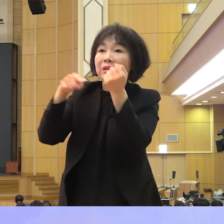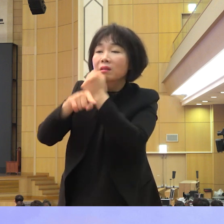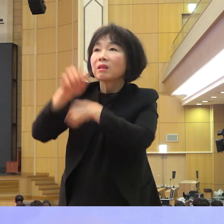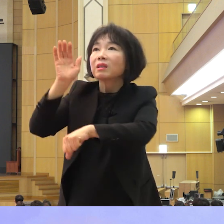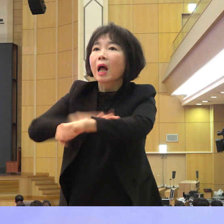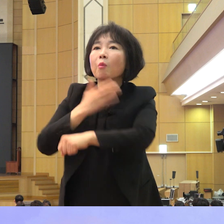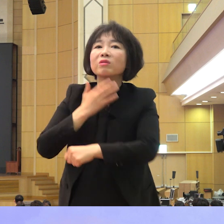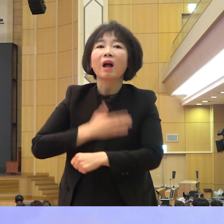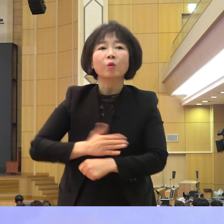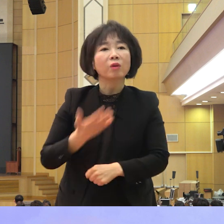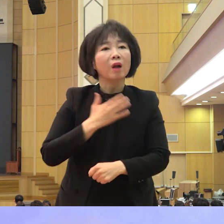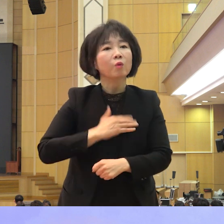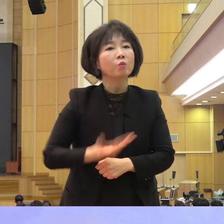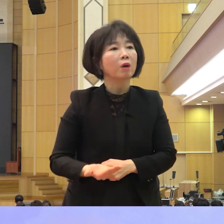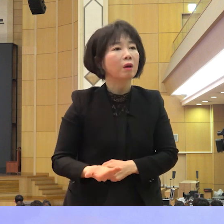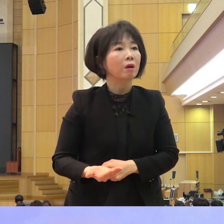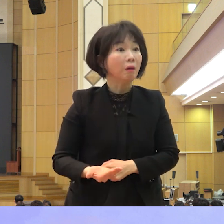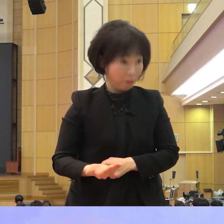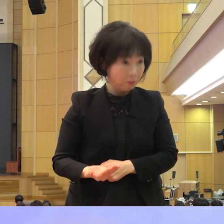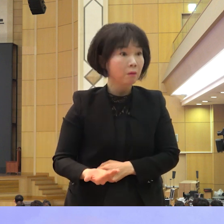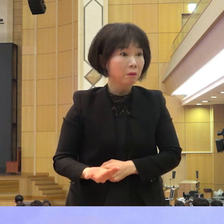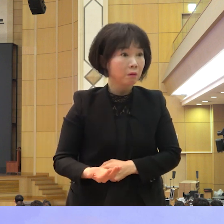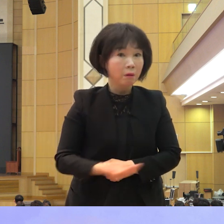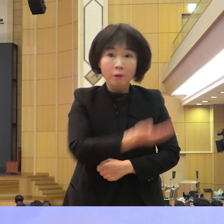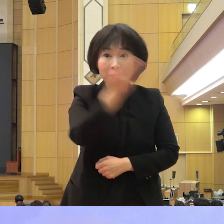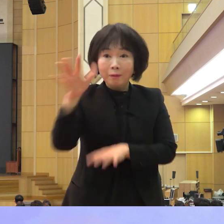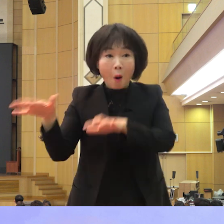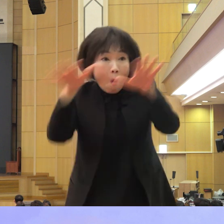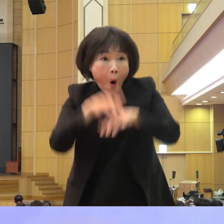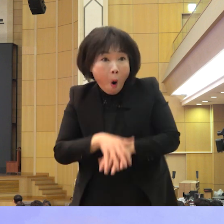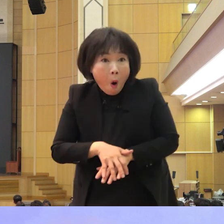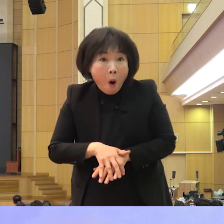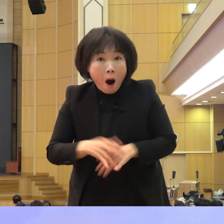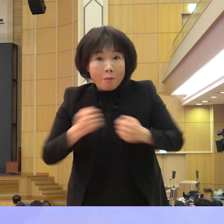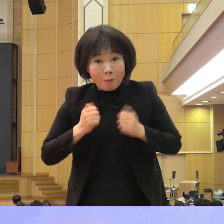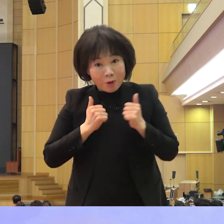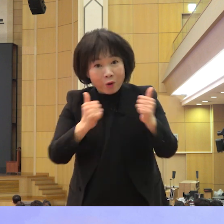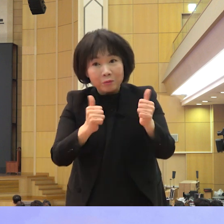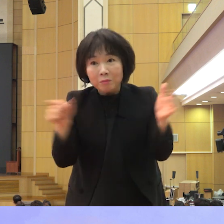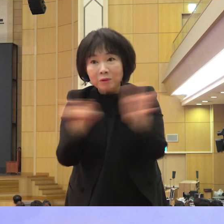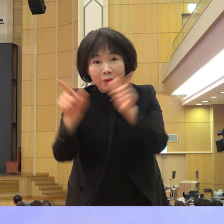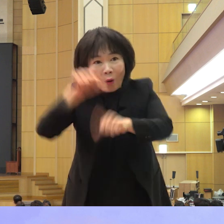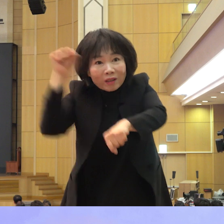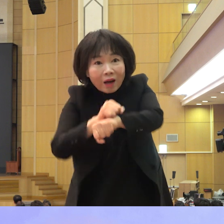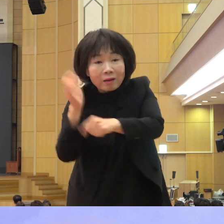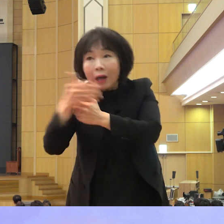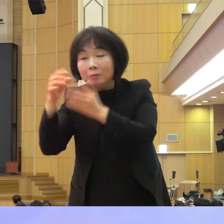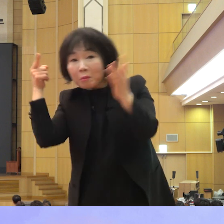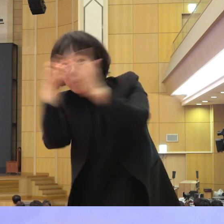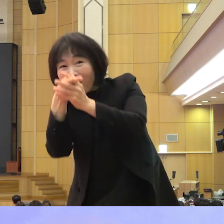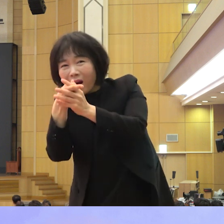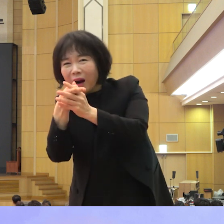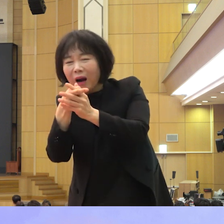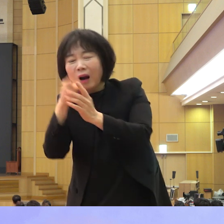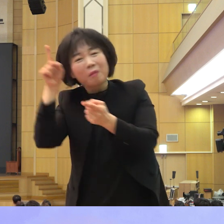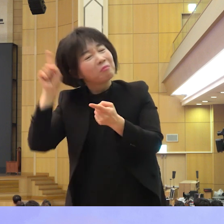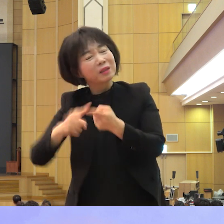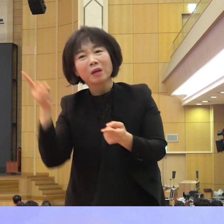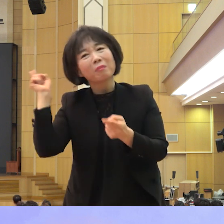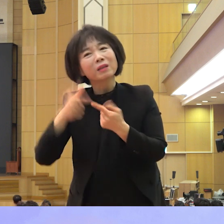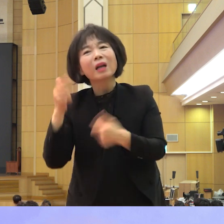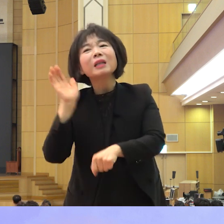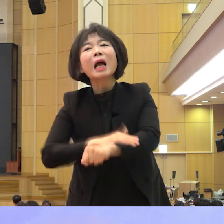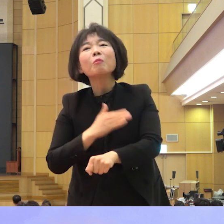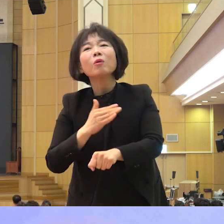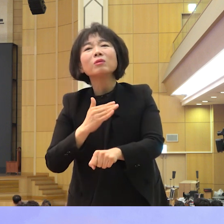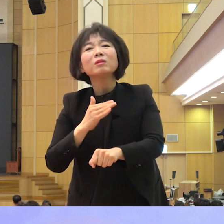알아서, 사람이 볼 때에는 열심히 신앙생활 잘하는 것 같지만 하나님 뜻대로 신앙생활하는 것이 아니라